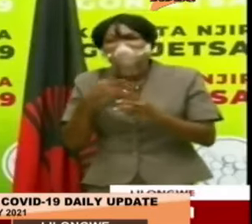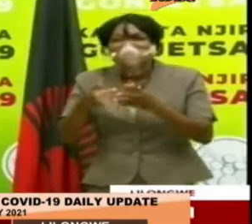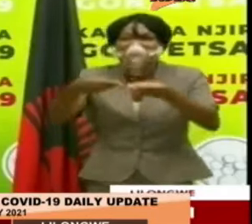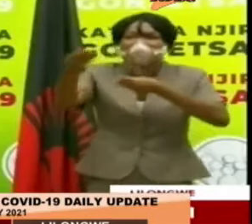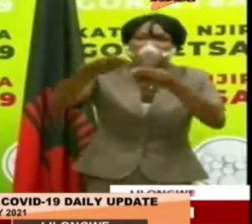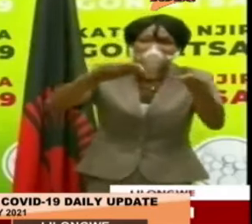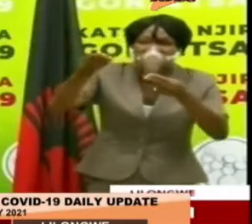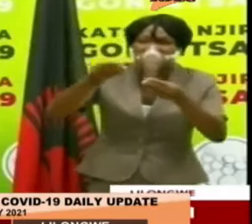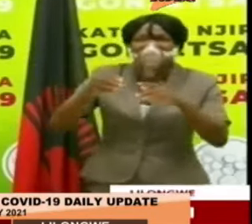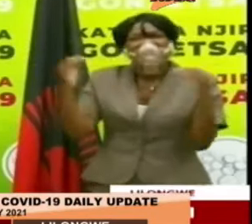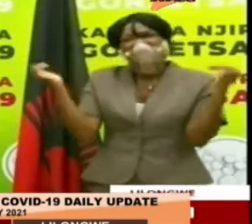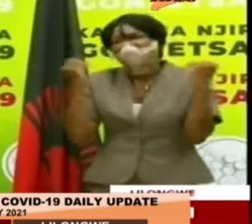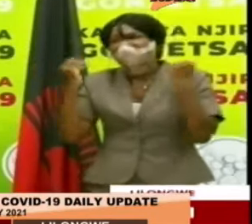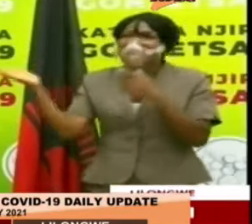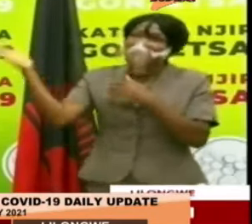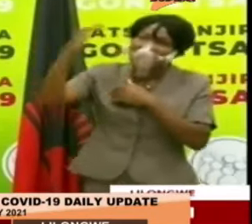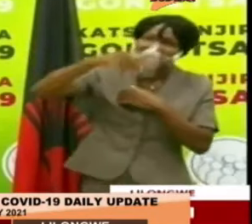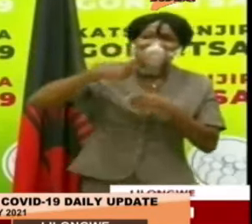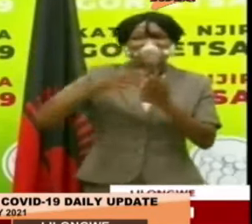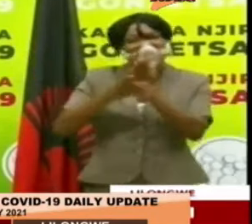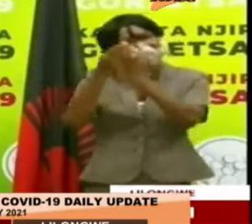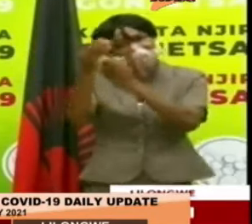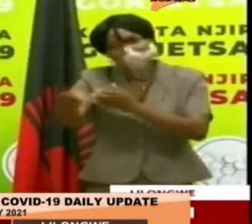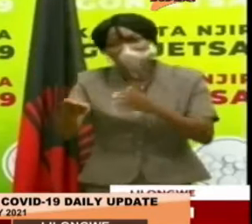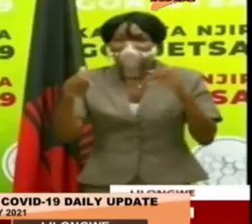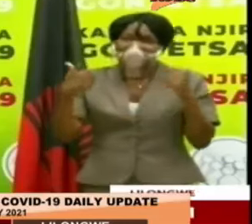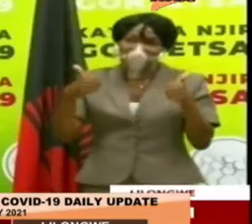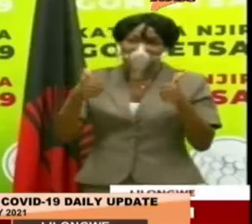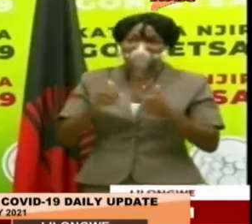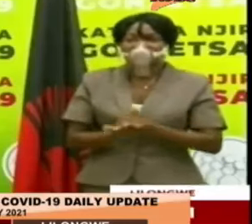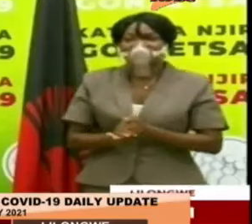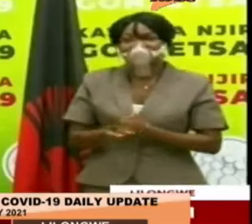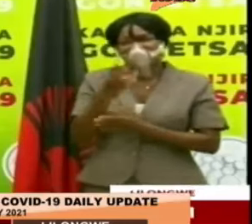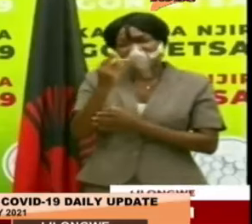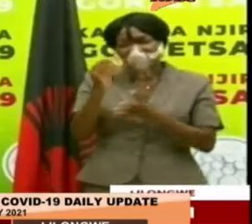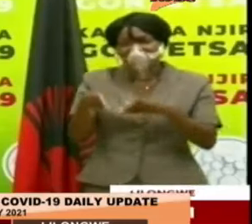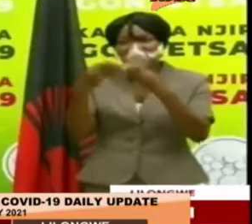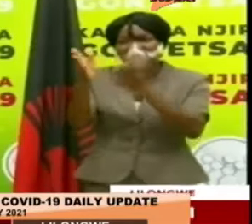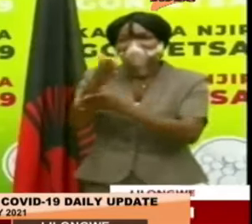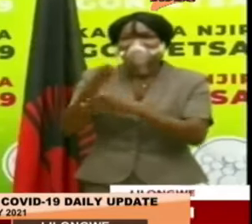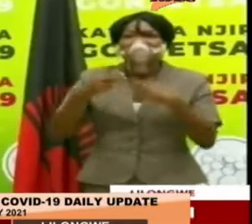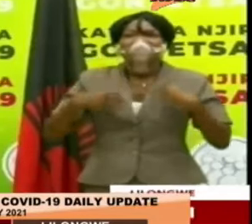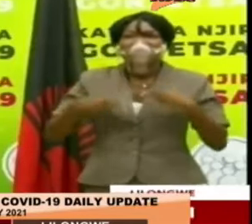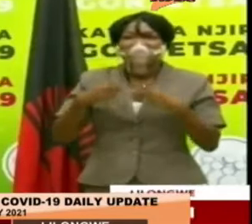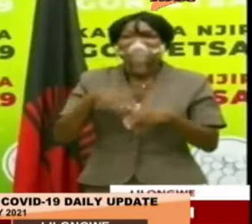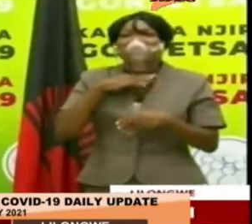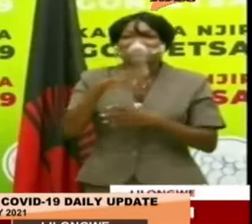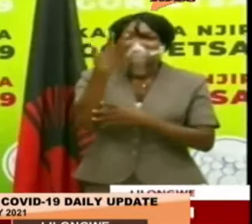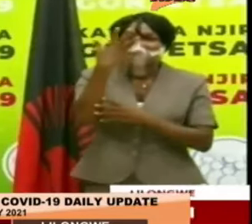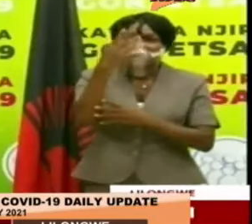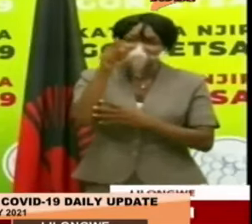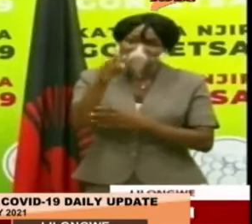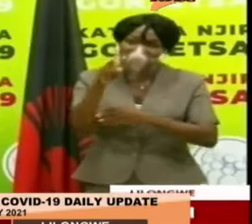ndithu kuti zinthu zimene zitidzagule ndenda mamene ya kuhefe ndi 5.8